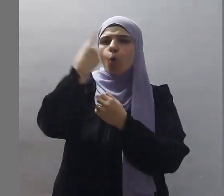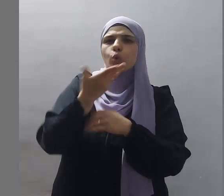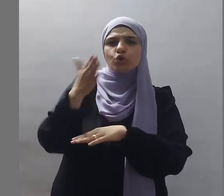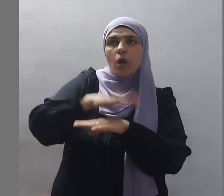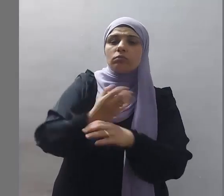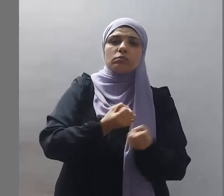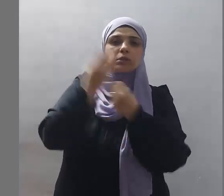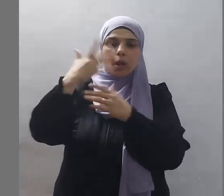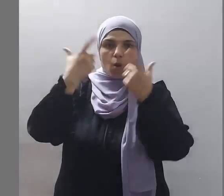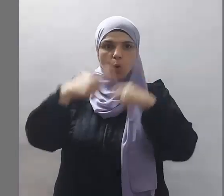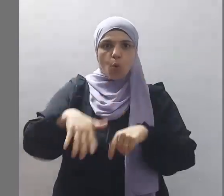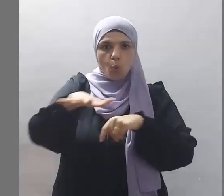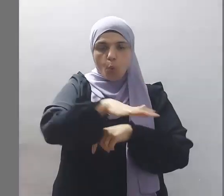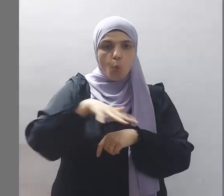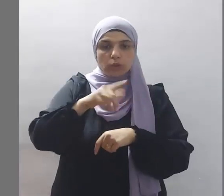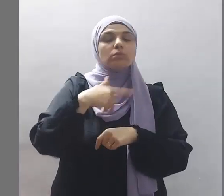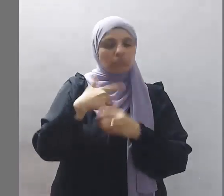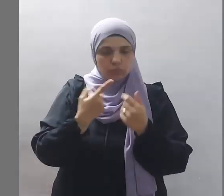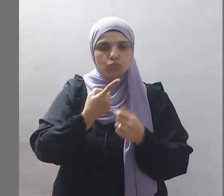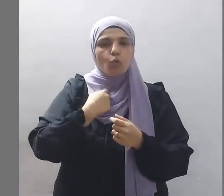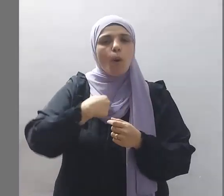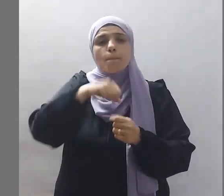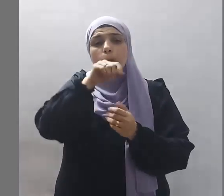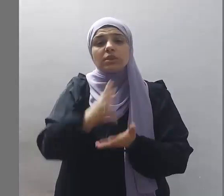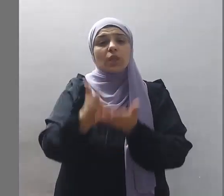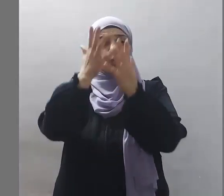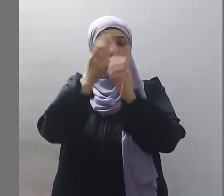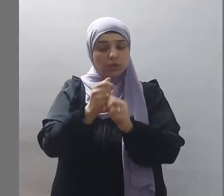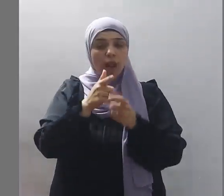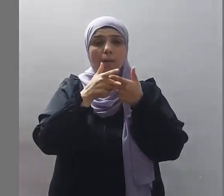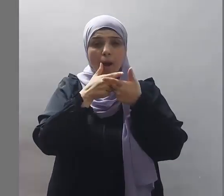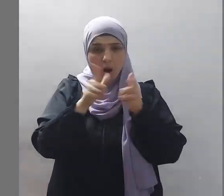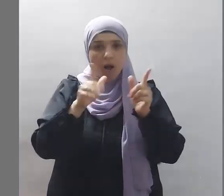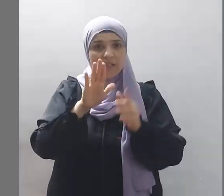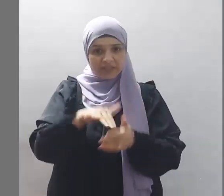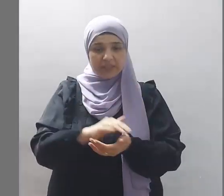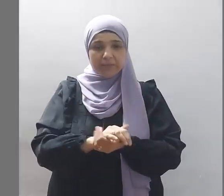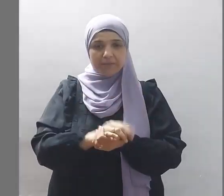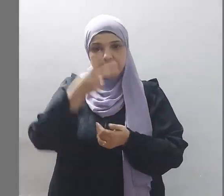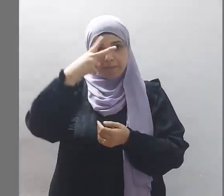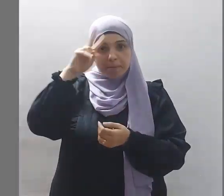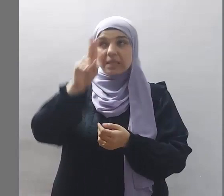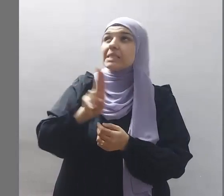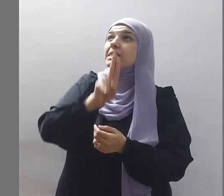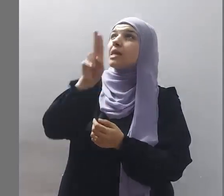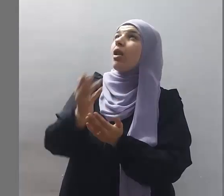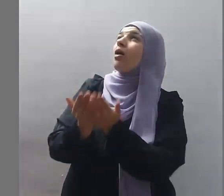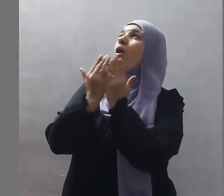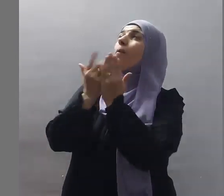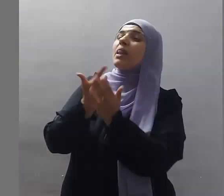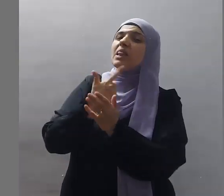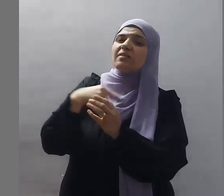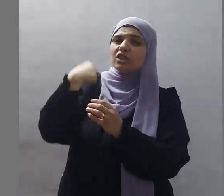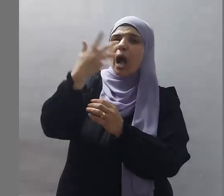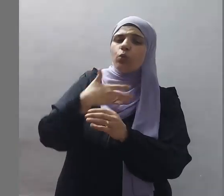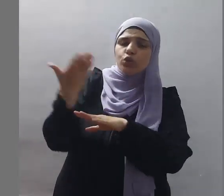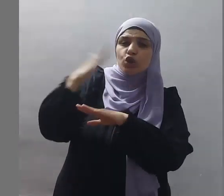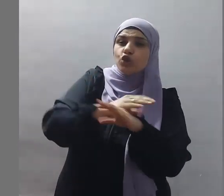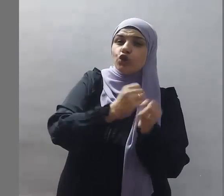والوطن ولملاه، وقد قال صلى الله عليه وسلم: من سأل الله الشهادة بصدق بلغه الله